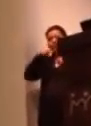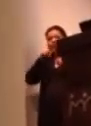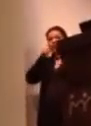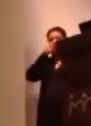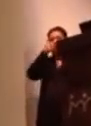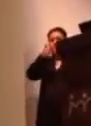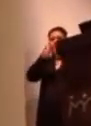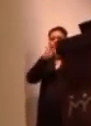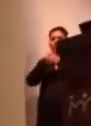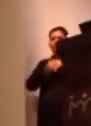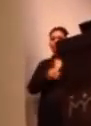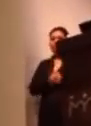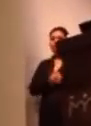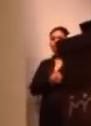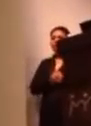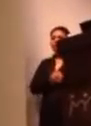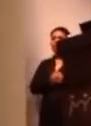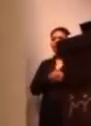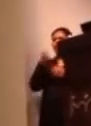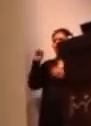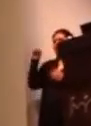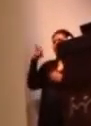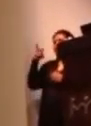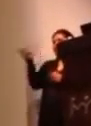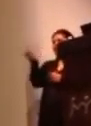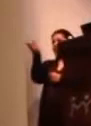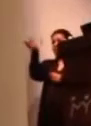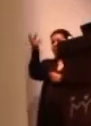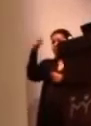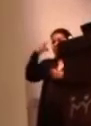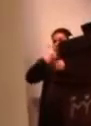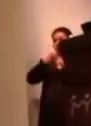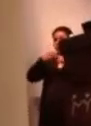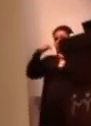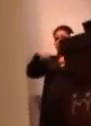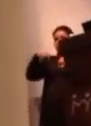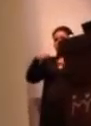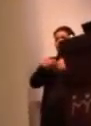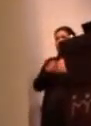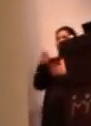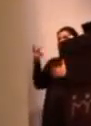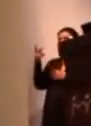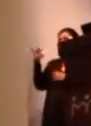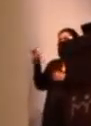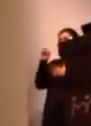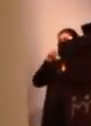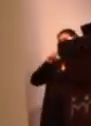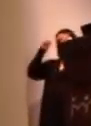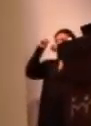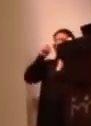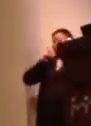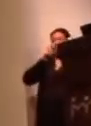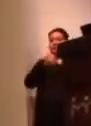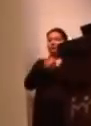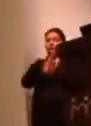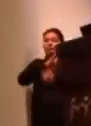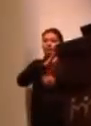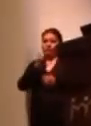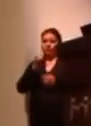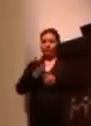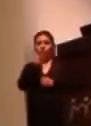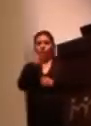atender. Ok, ¿alguna pregunta hasta aquí? ¿No? Bueno,